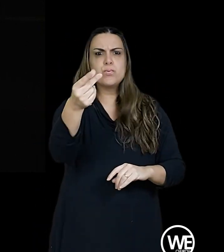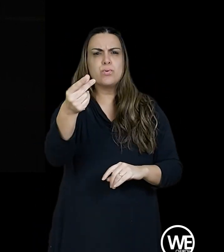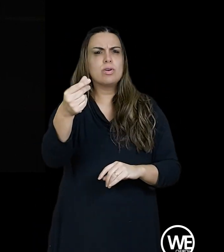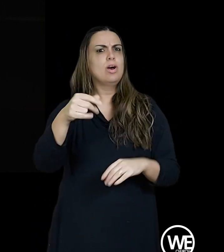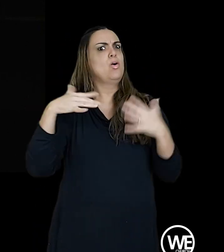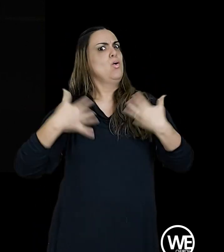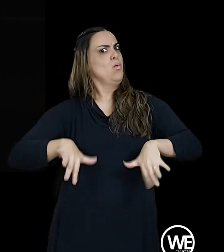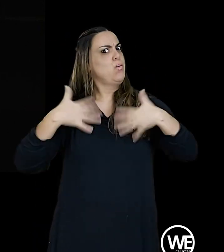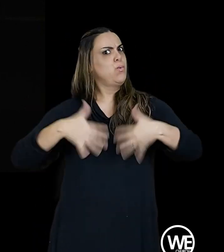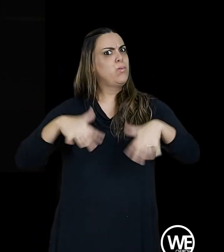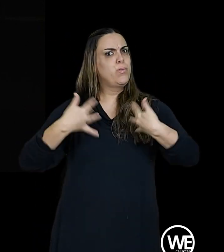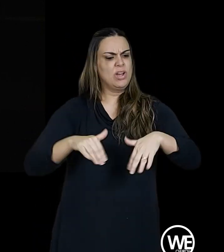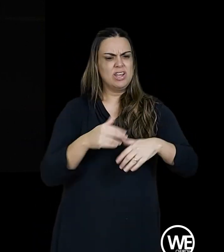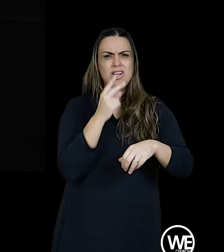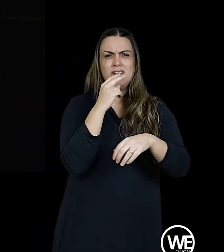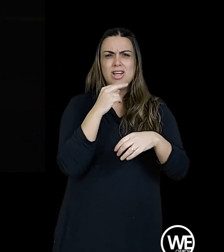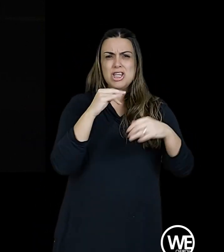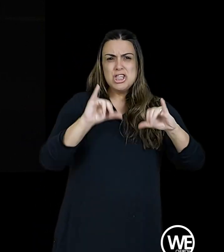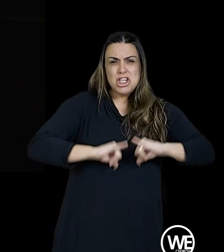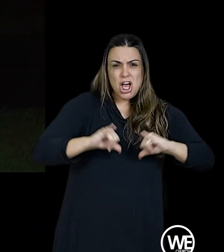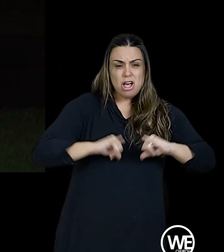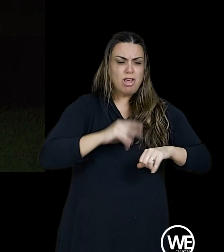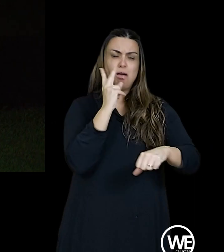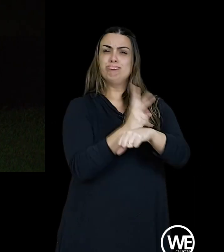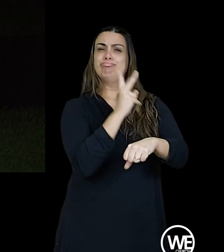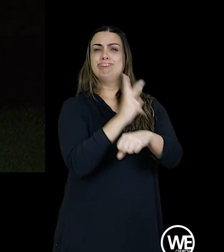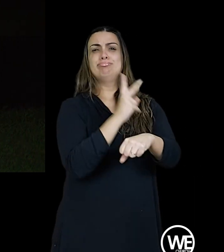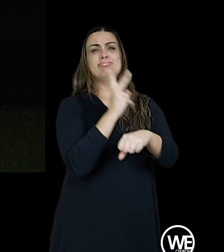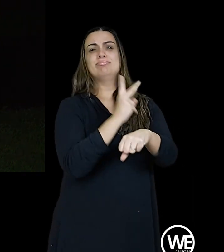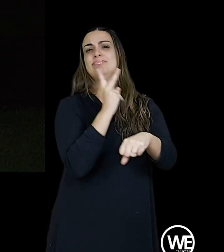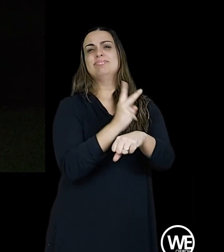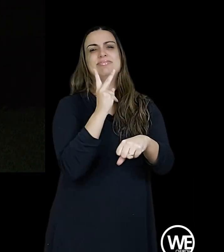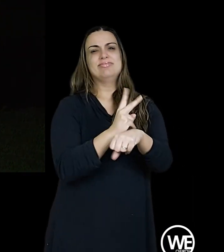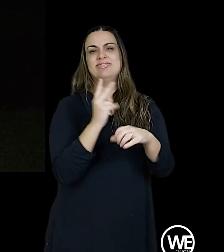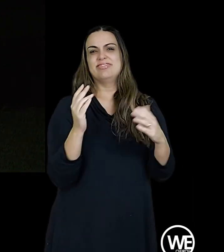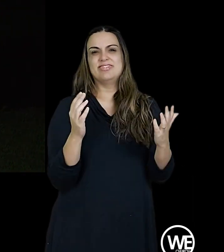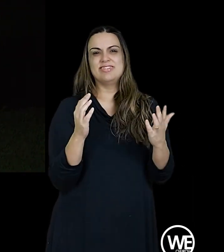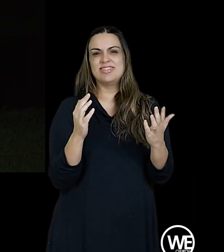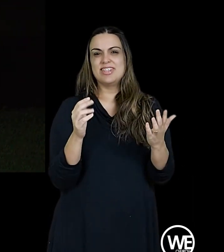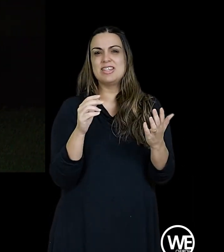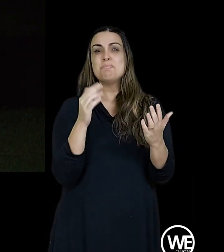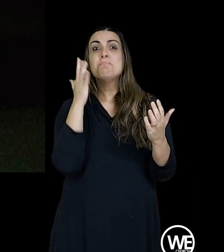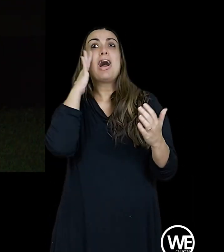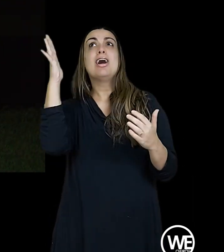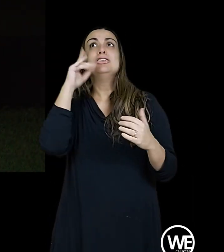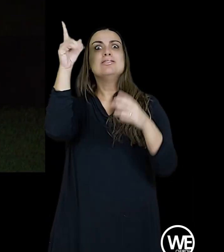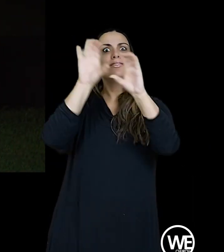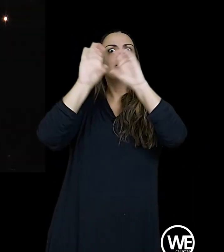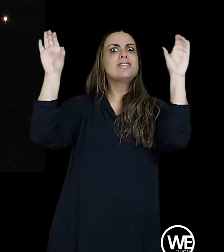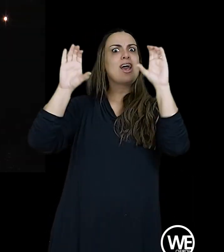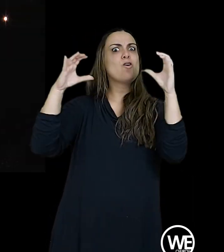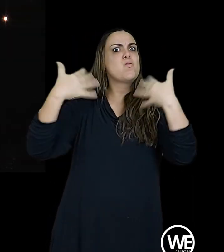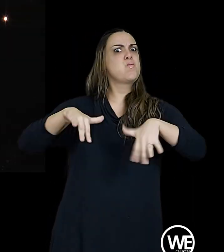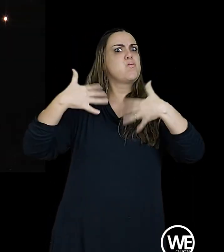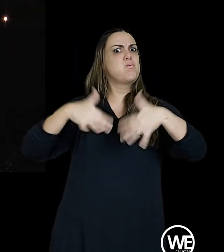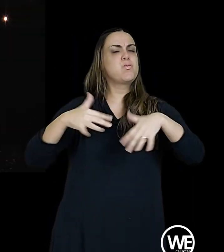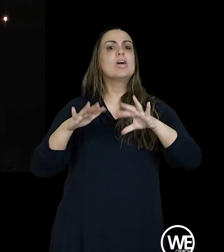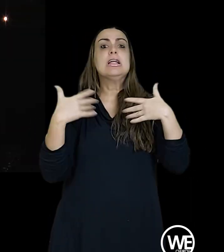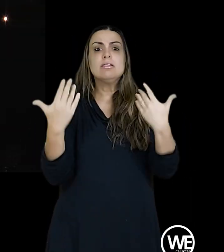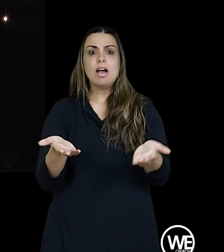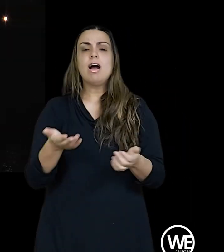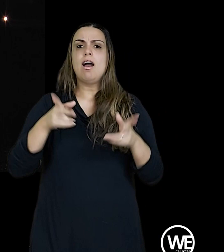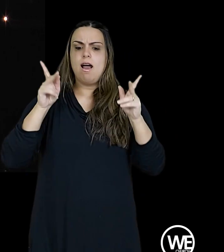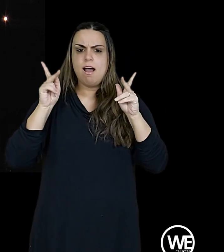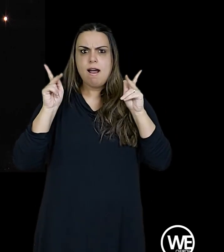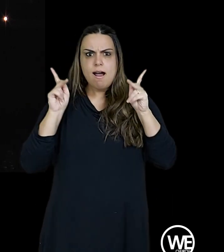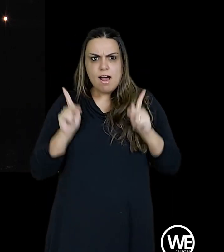você percebe que o seu sofrimento ele não é nada. Agora, como um homem exterior, ele ao mesmo